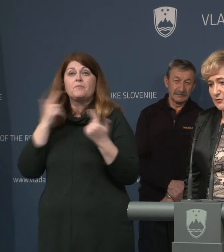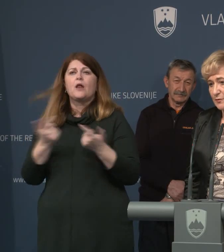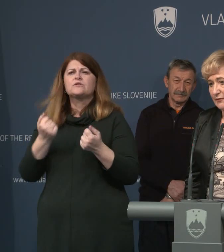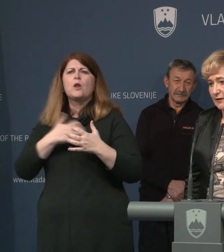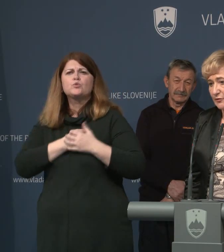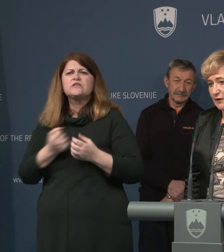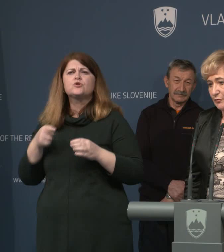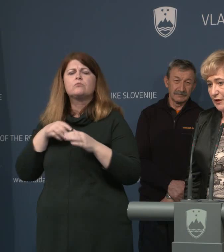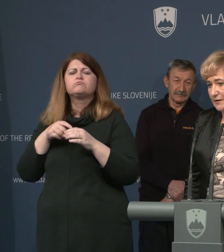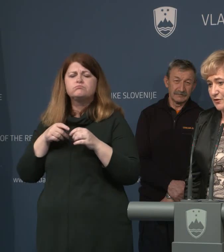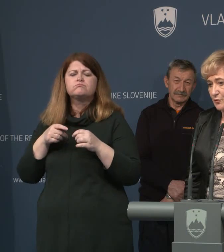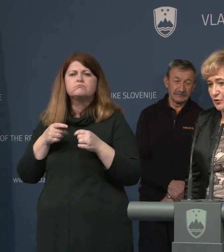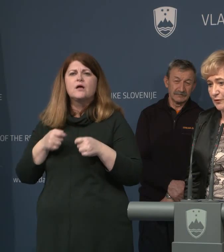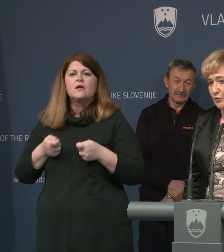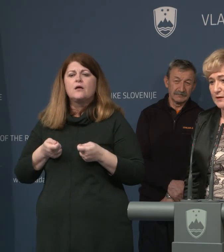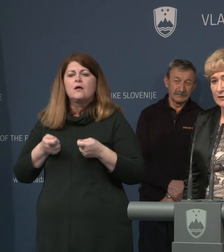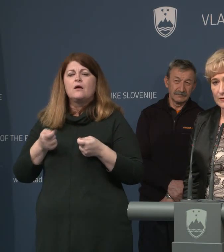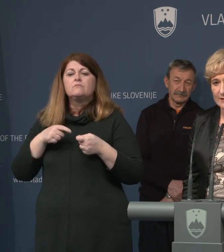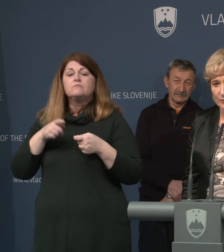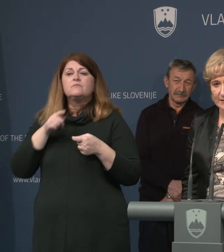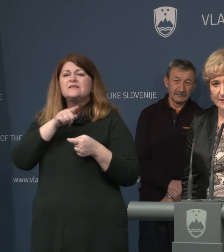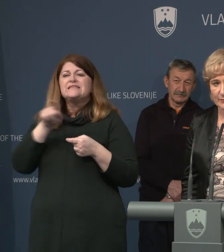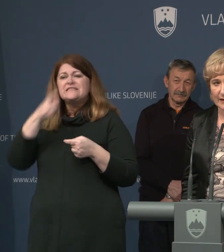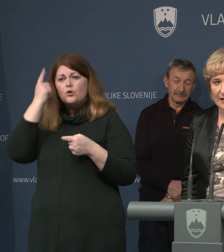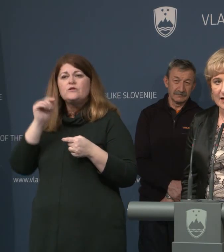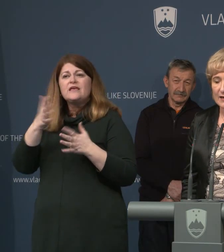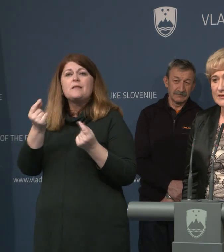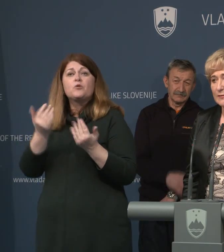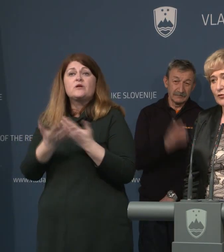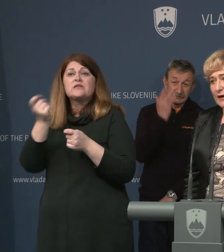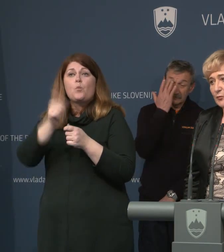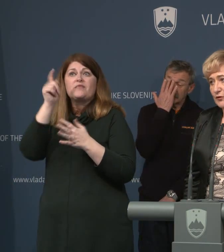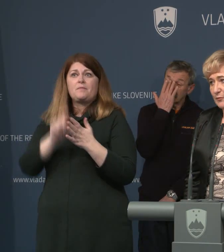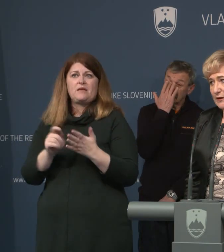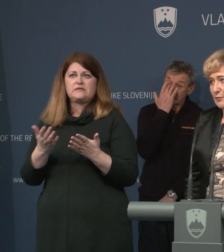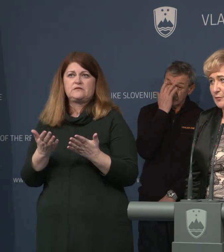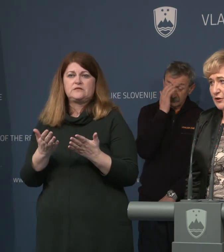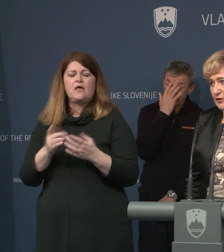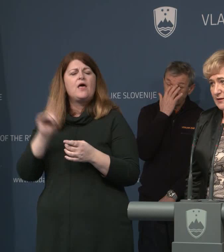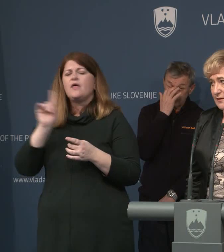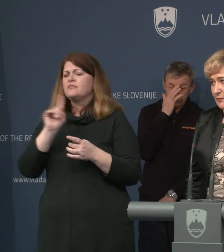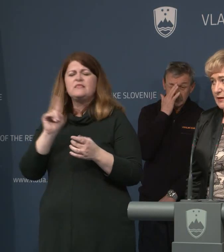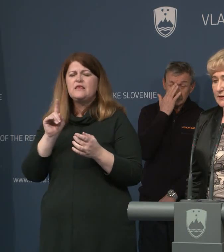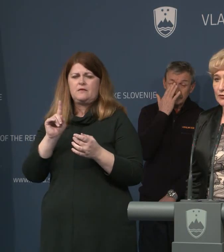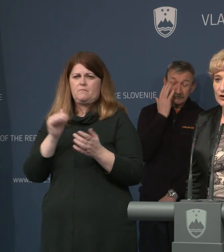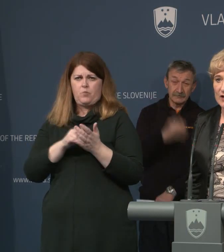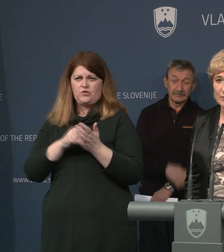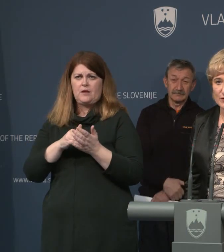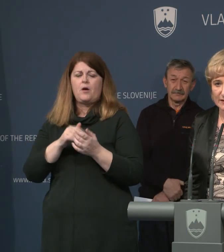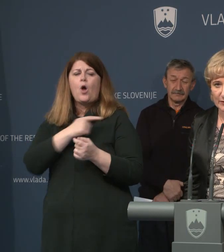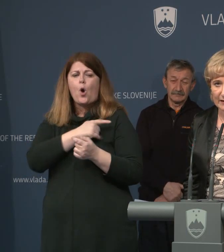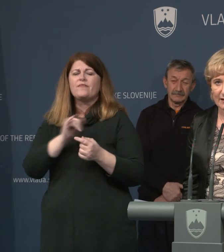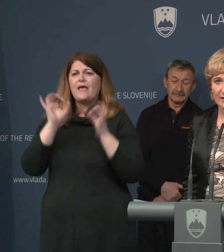v stisko spravili ljudi, ki morda niso sposobni kupiti zalog za cel mesec naprej. In mislim, da dobene potrebe ni, prepričana sem, da bo